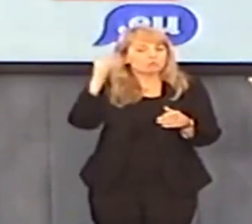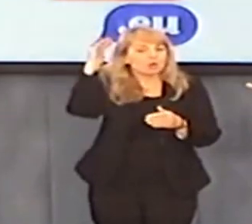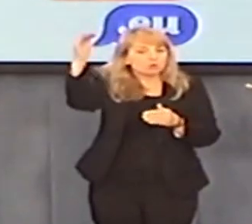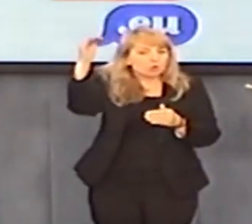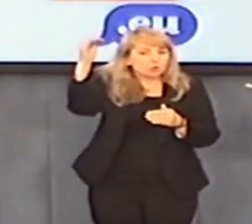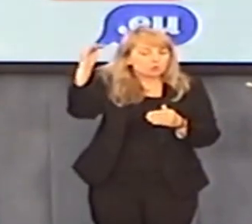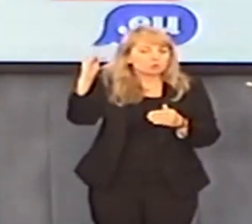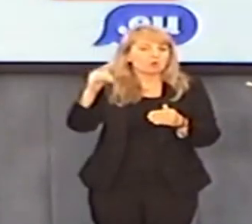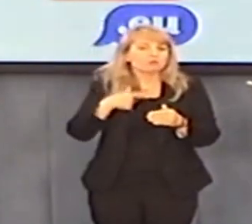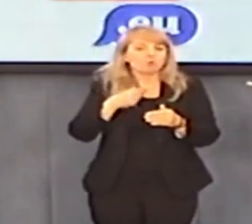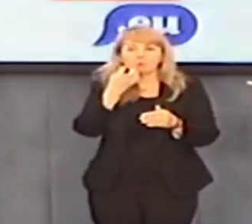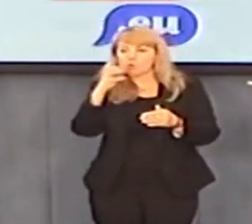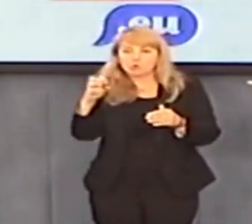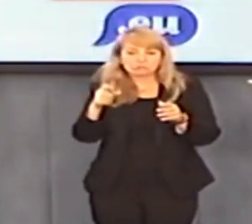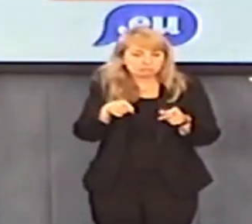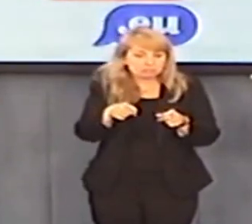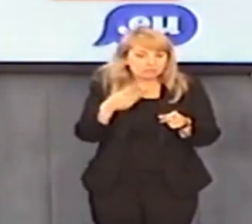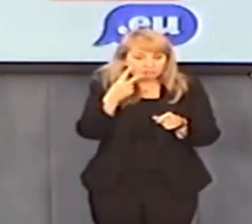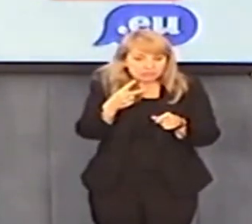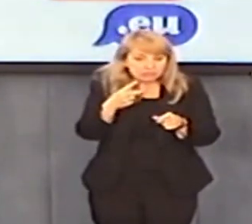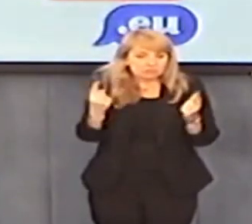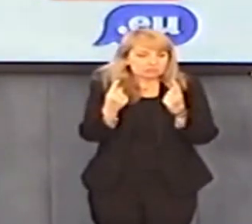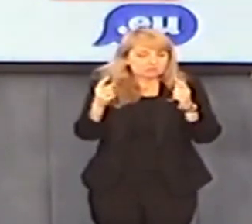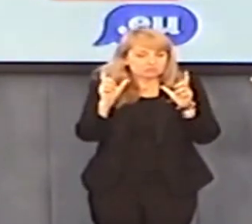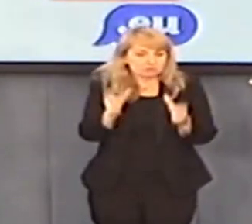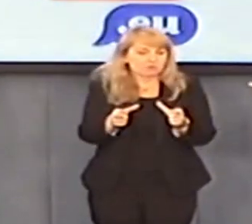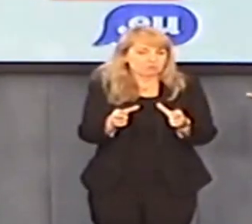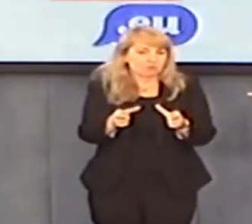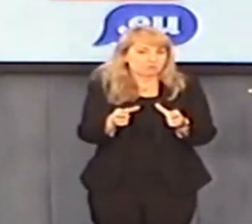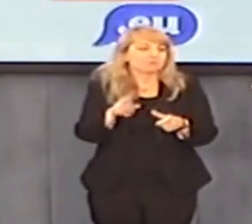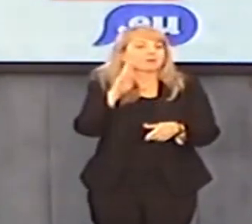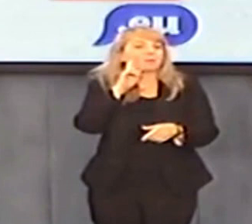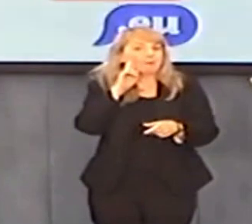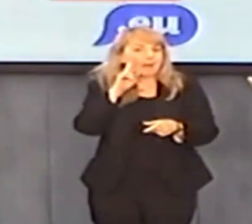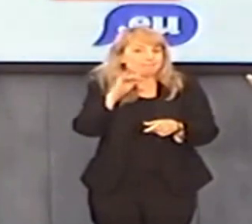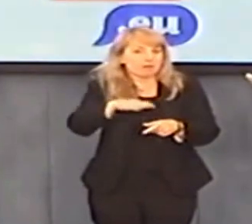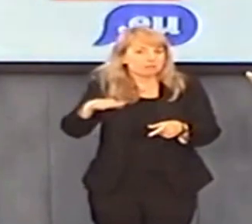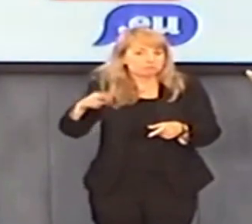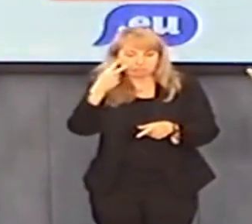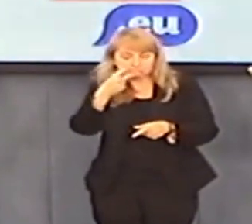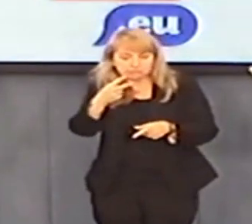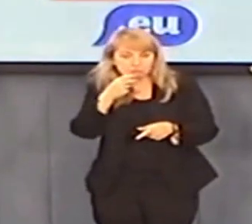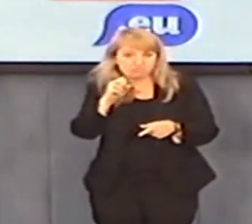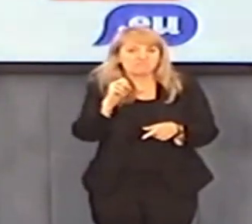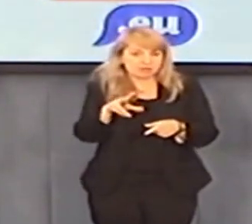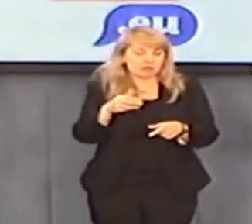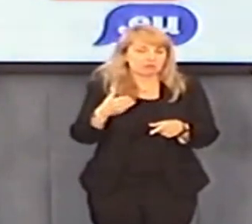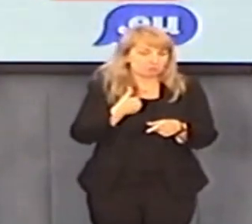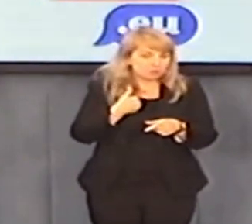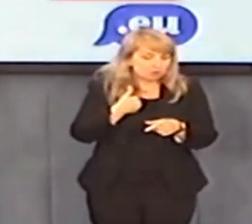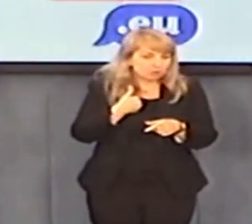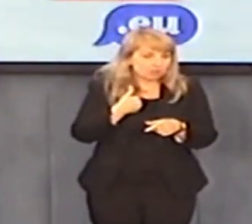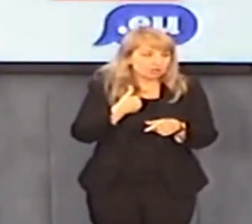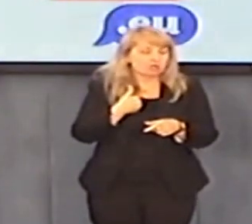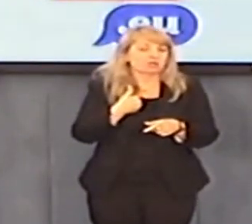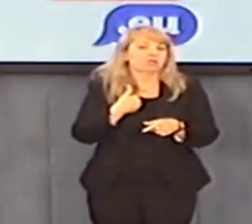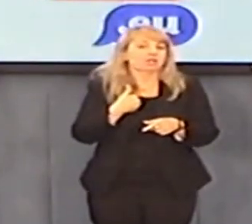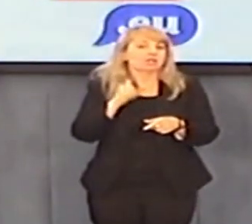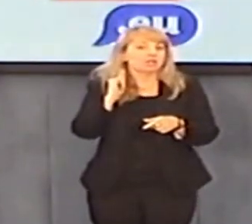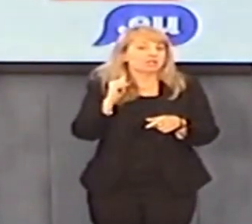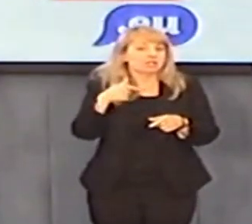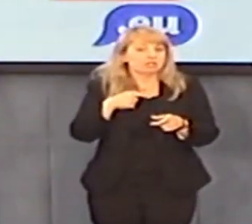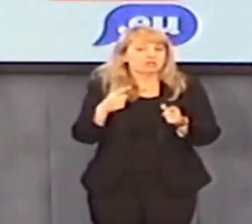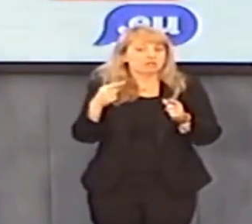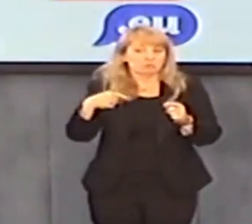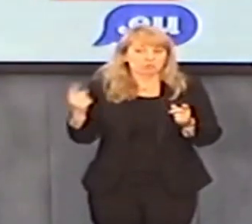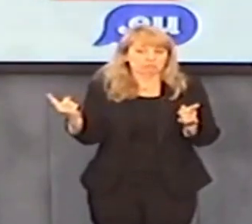uczynku. Tę wersję potwierdza jedna z matek dzieci, która właśnie